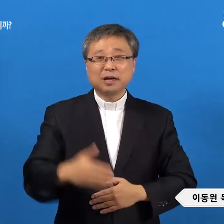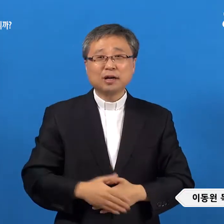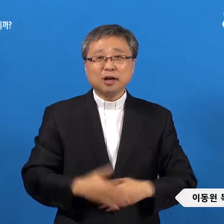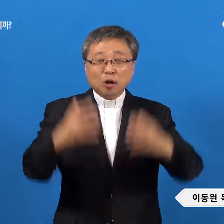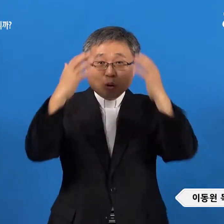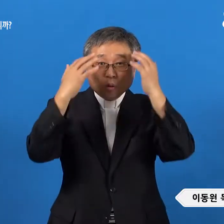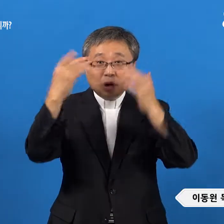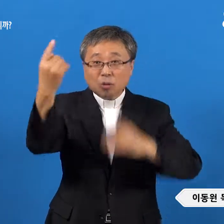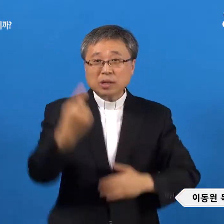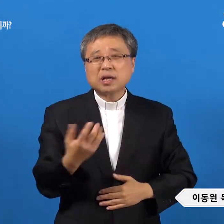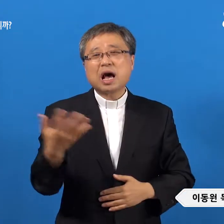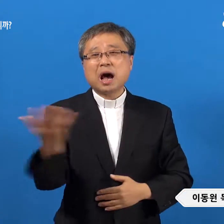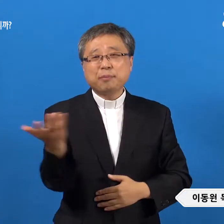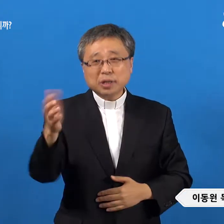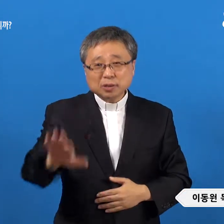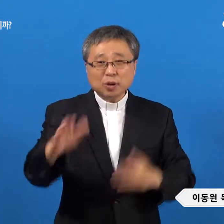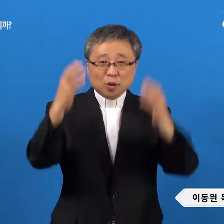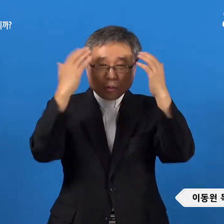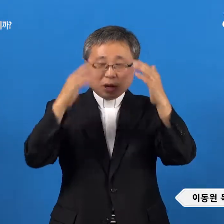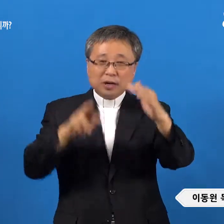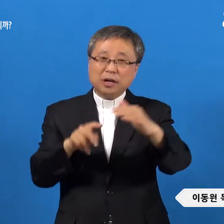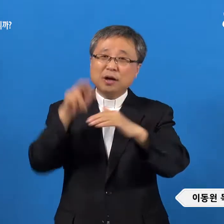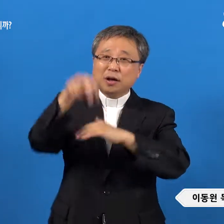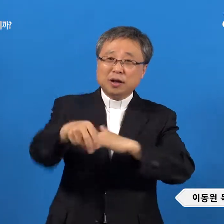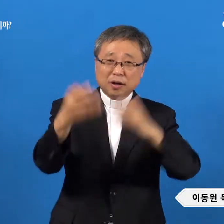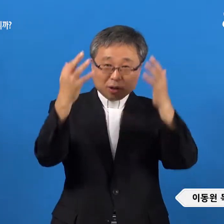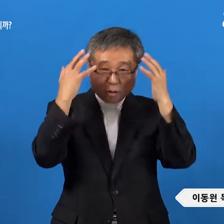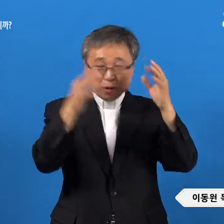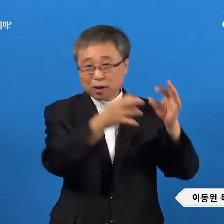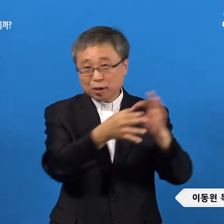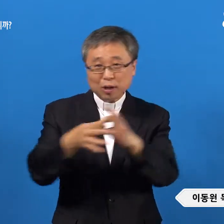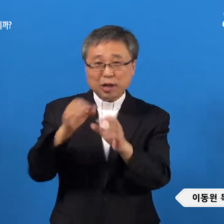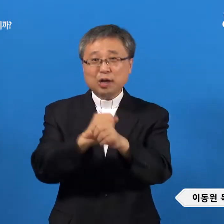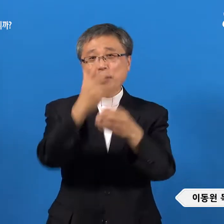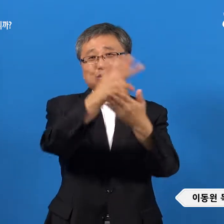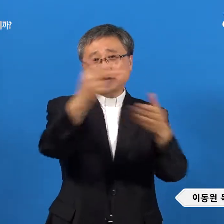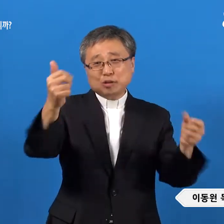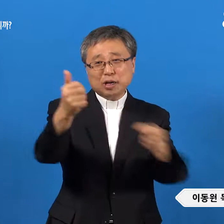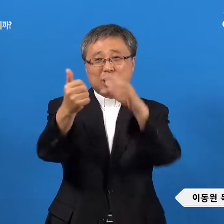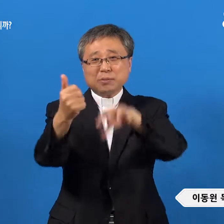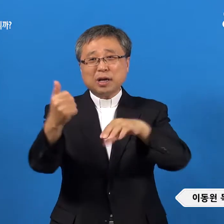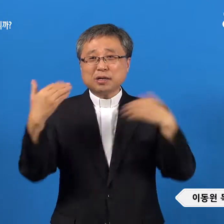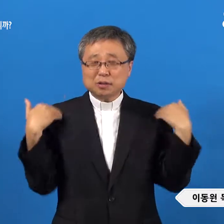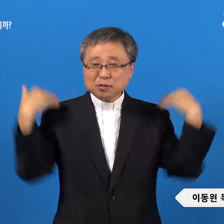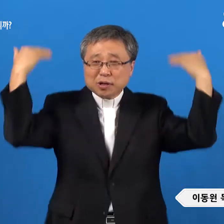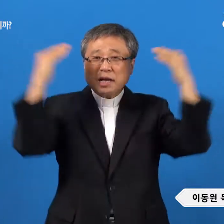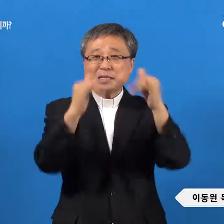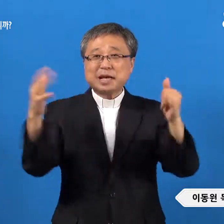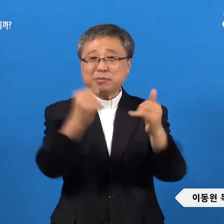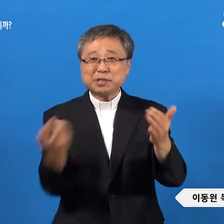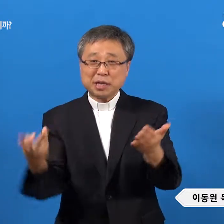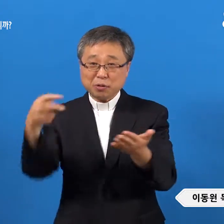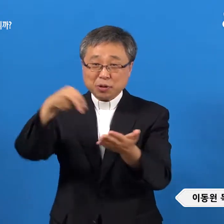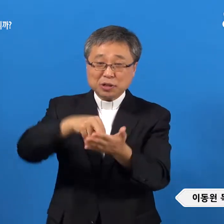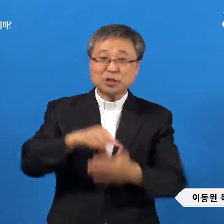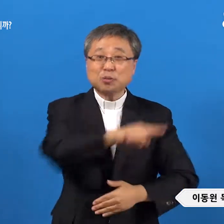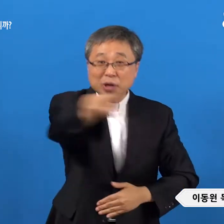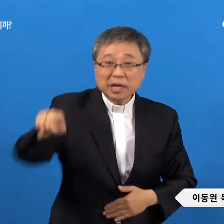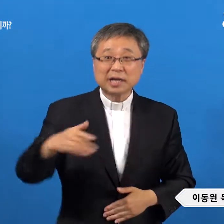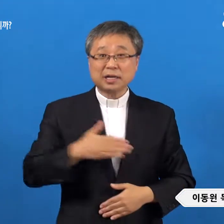고난이 와서 아프지만 고난을 넘어서서 고난을 통해 주 앞에 성숙한 사람으로 세워지는 여러분과 제가